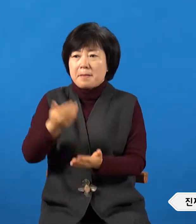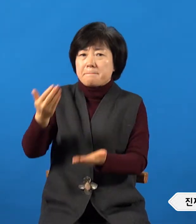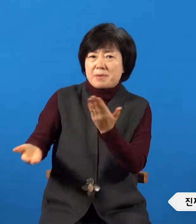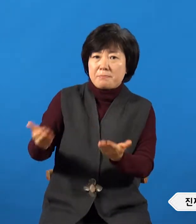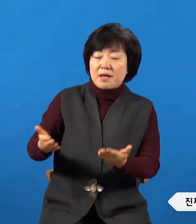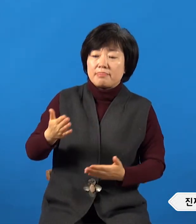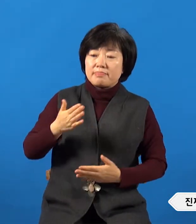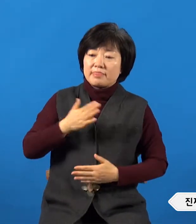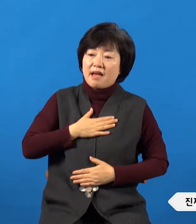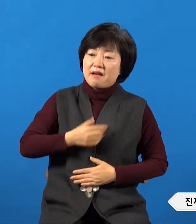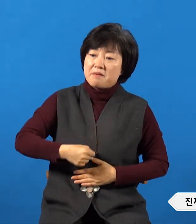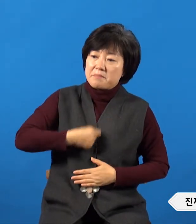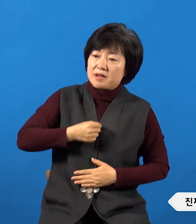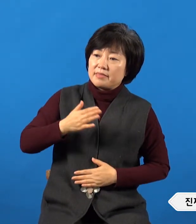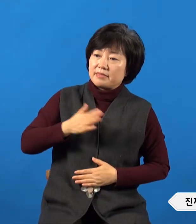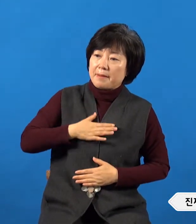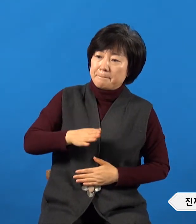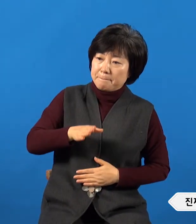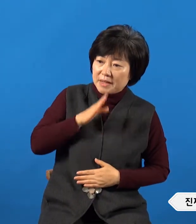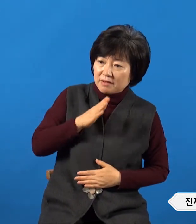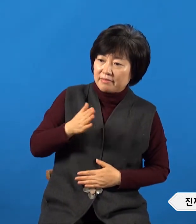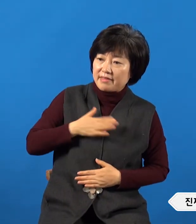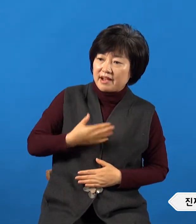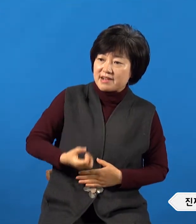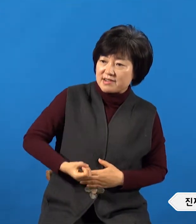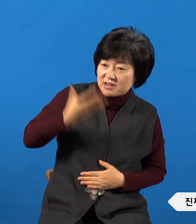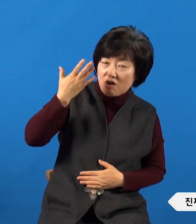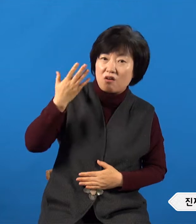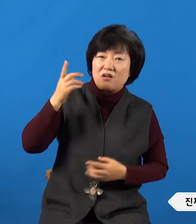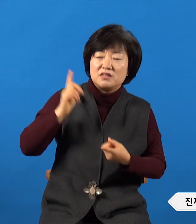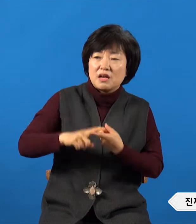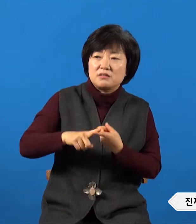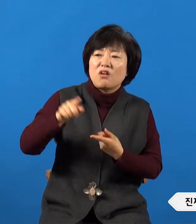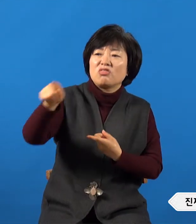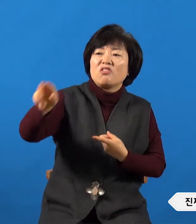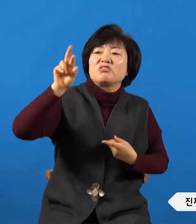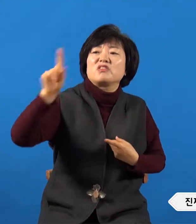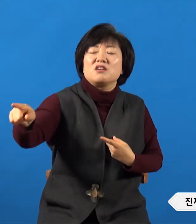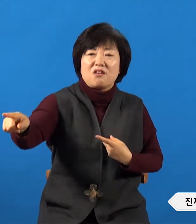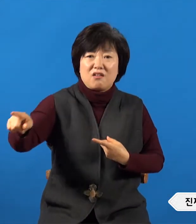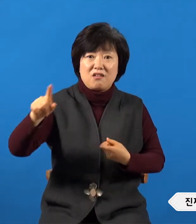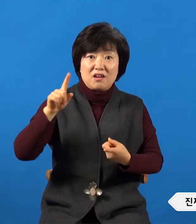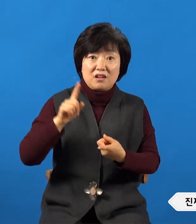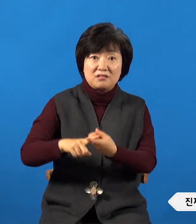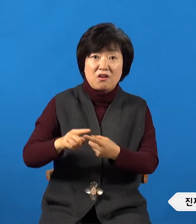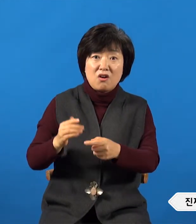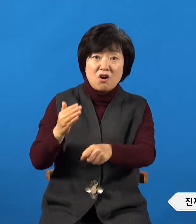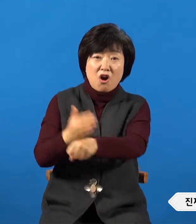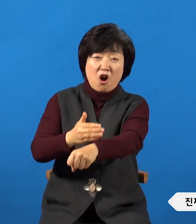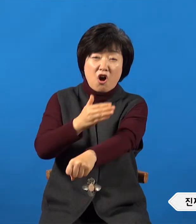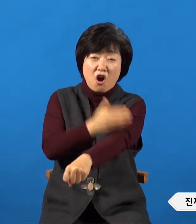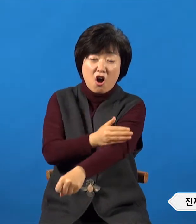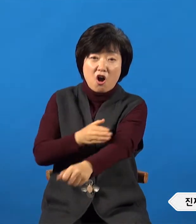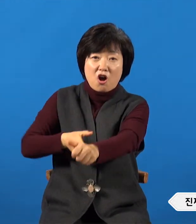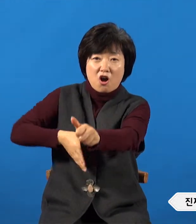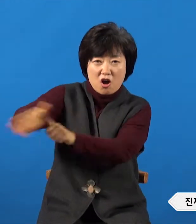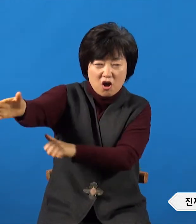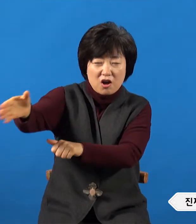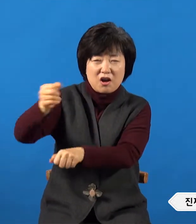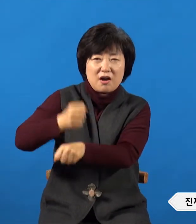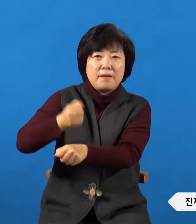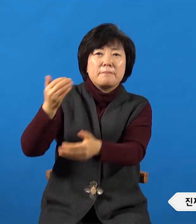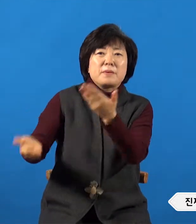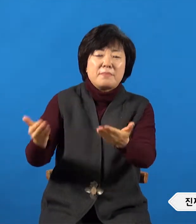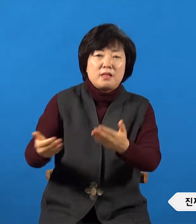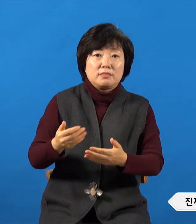위하여 오히려 더 안 좋은 쪽으로 과대하게 비판하는 것, 오늘 성경이